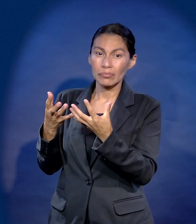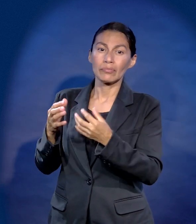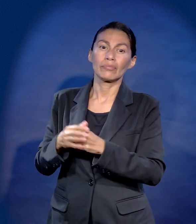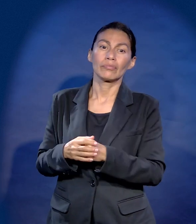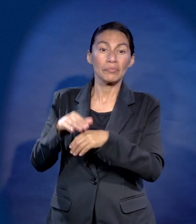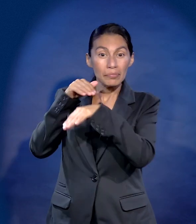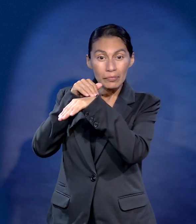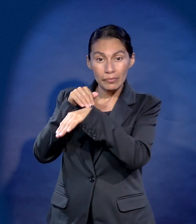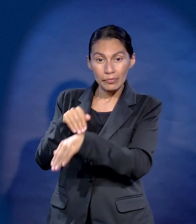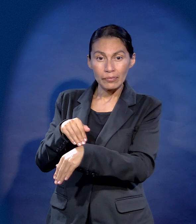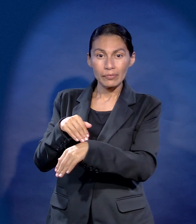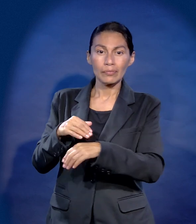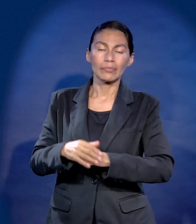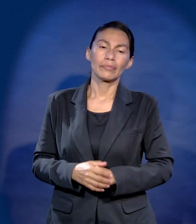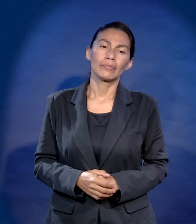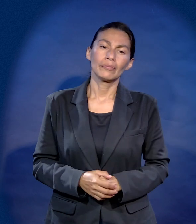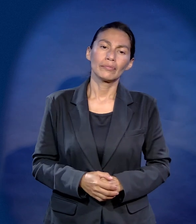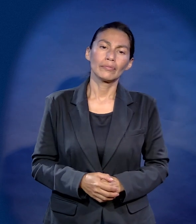y aplica.